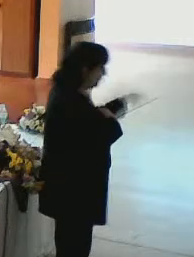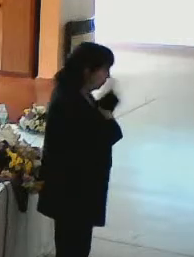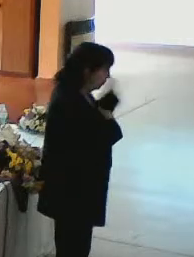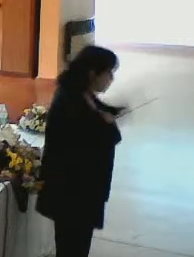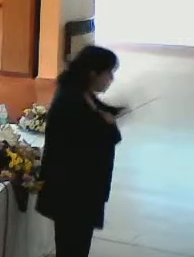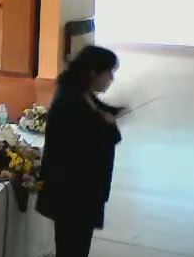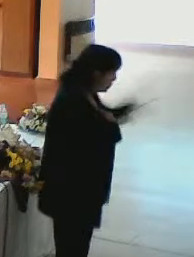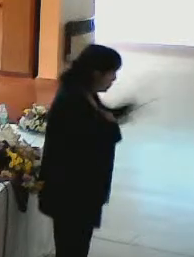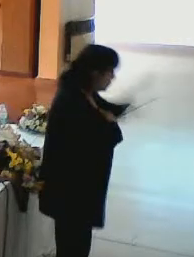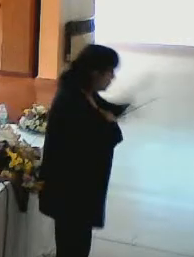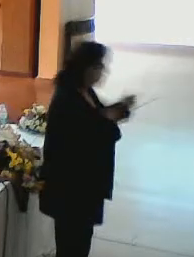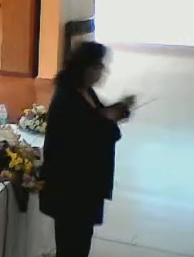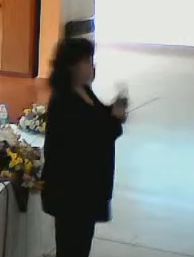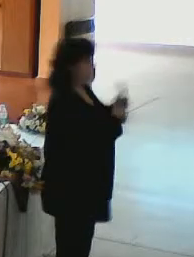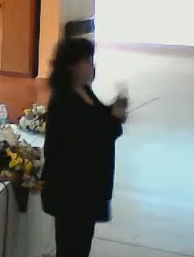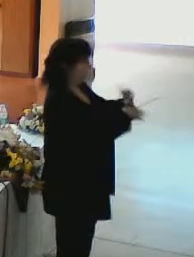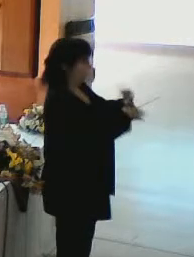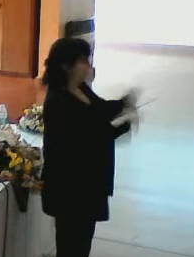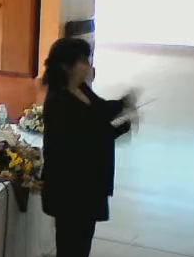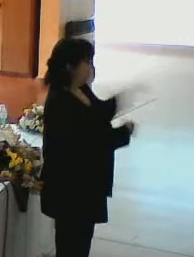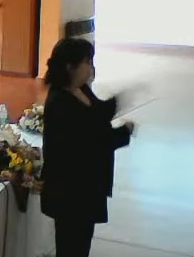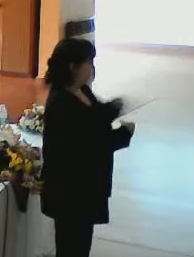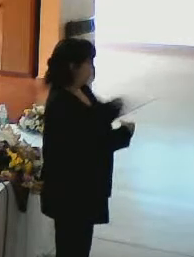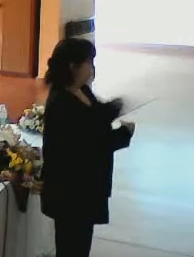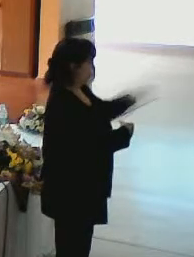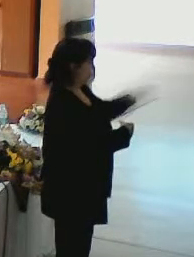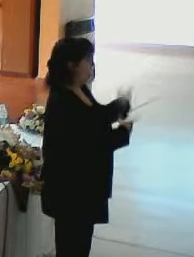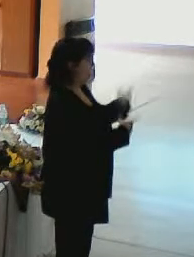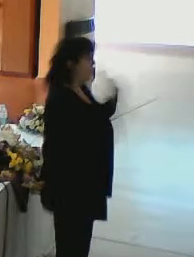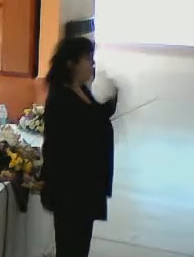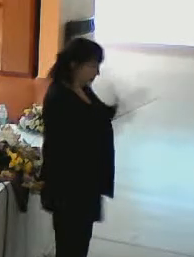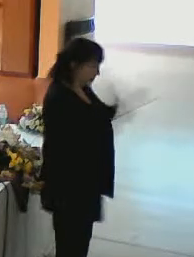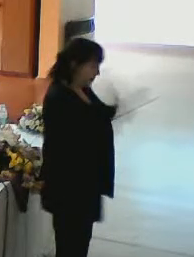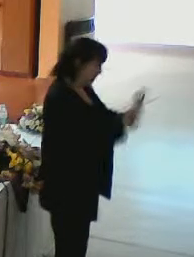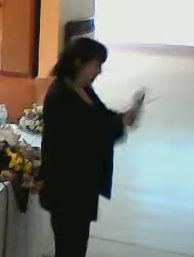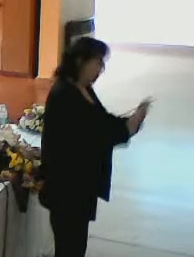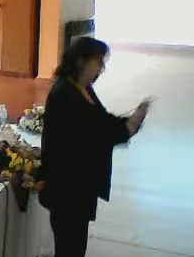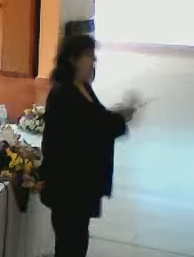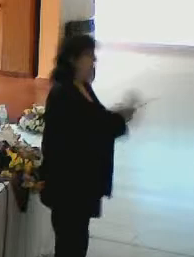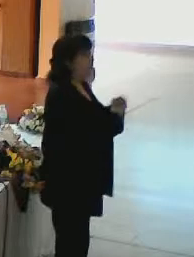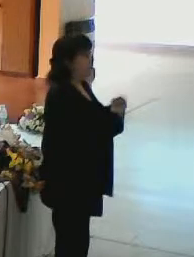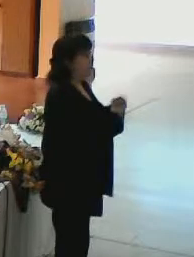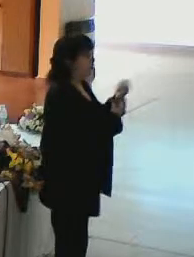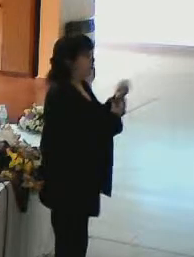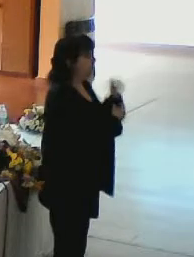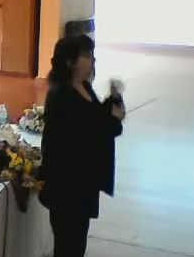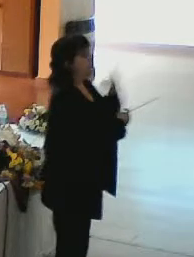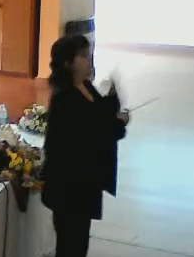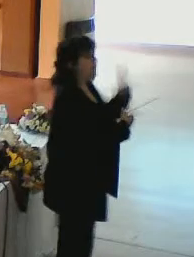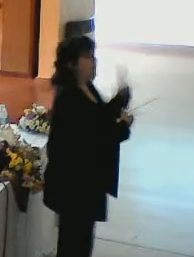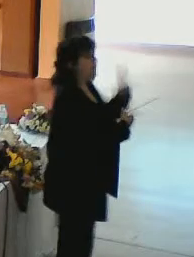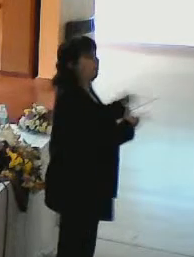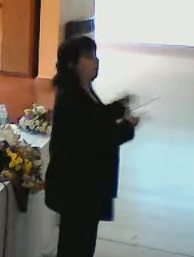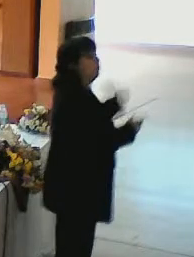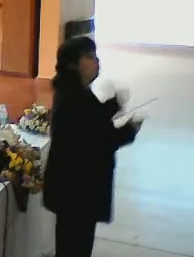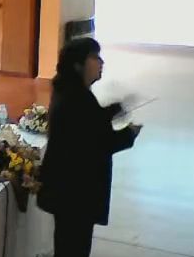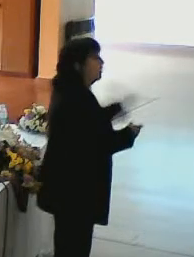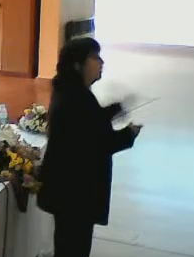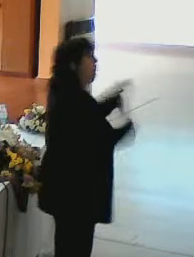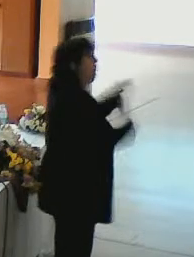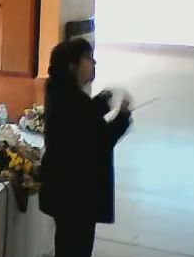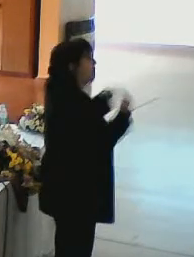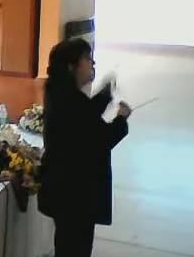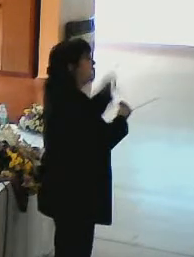los demás, que es un poco más impulsivo que los demás? ¿Cómo podemos llegar a decir, este niño lo